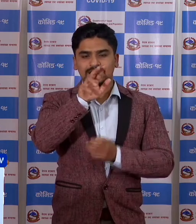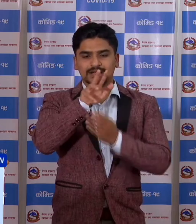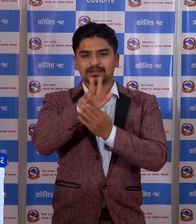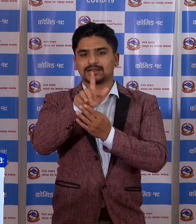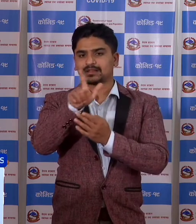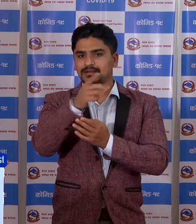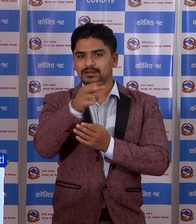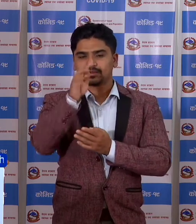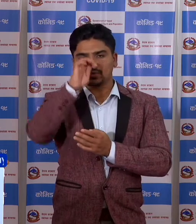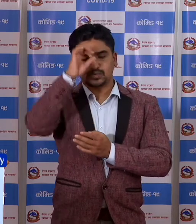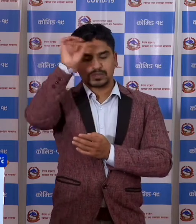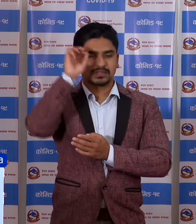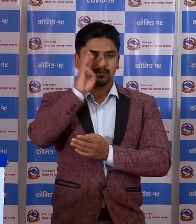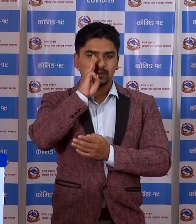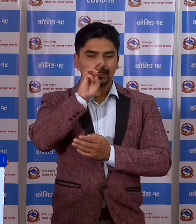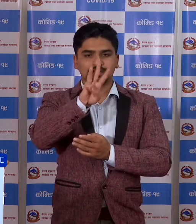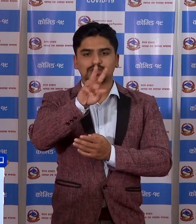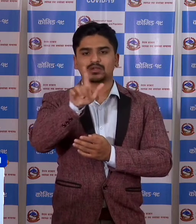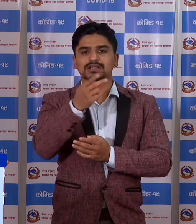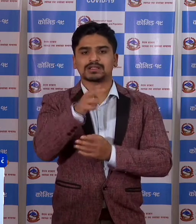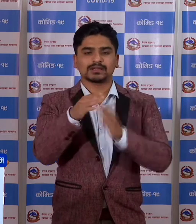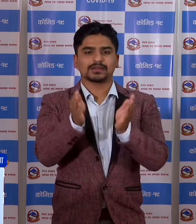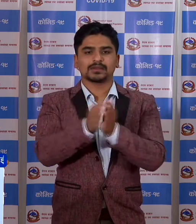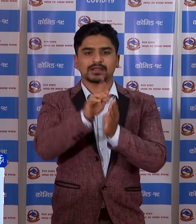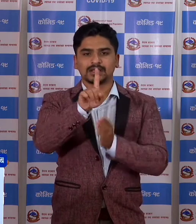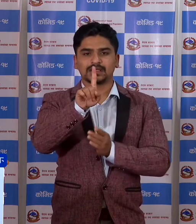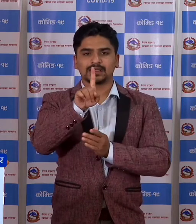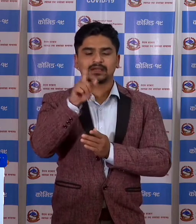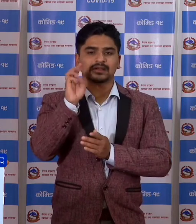197 जना र सुदूरपश्चिम प्रदेशमा 37 जना गरी कुल